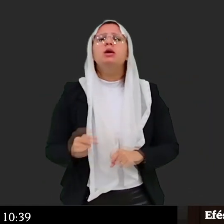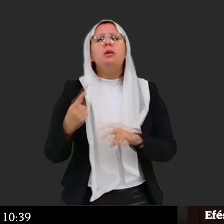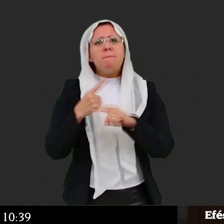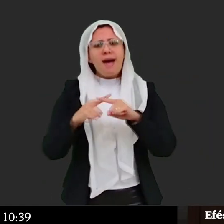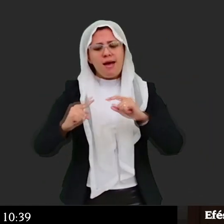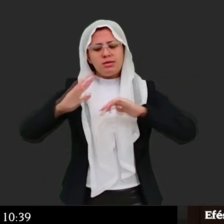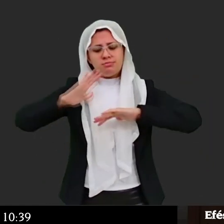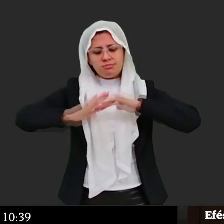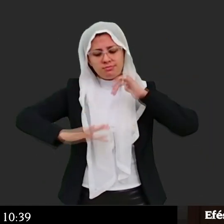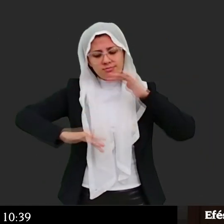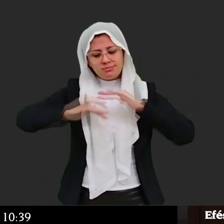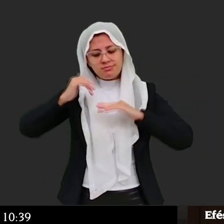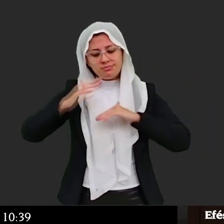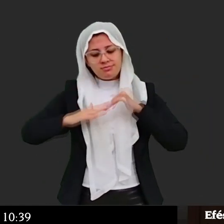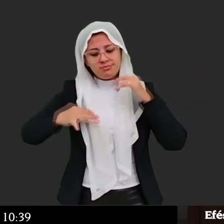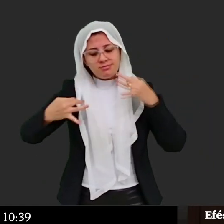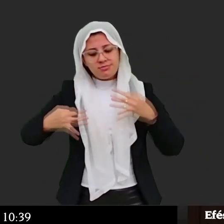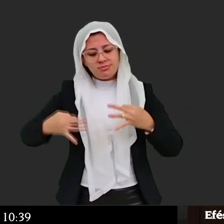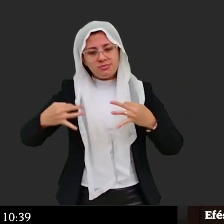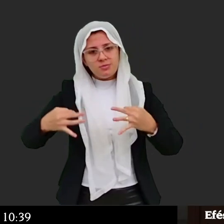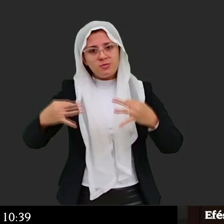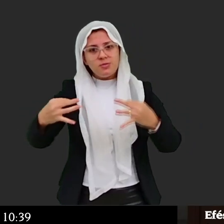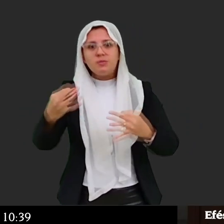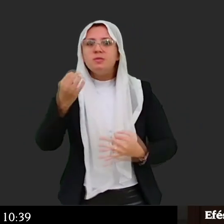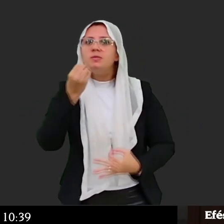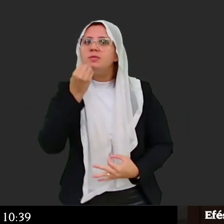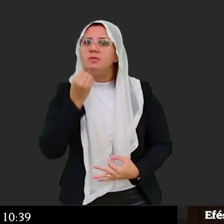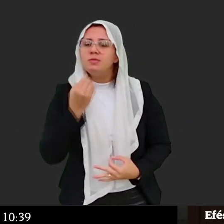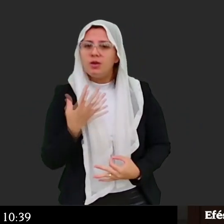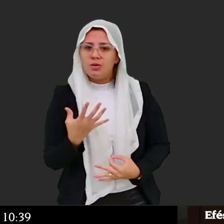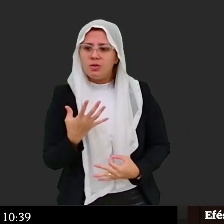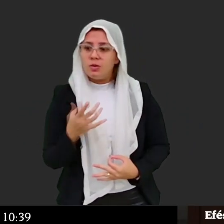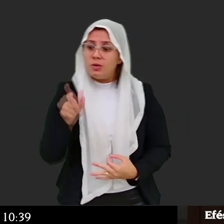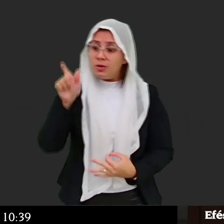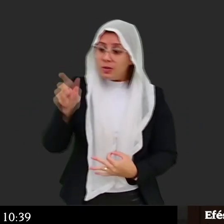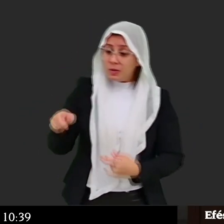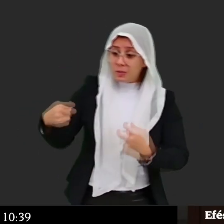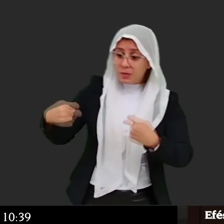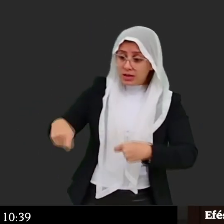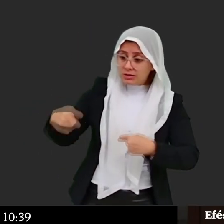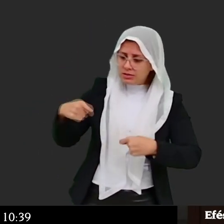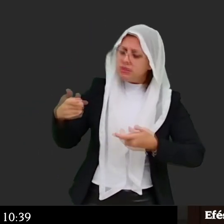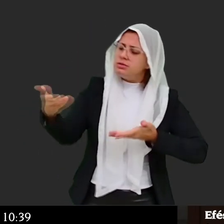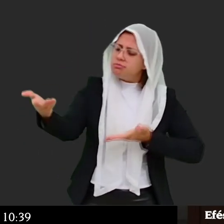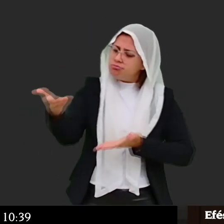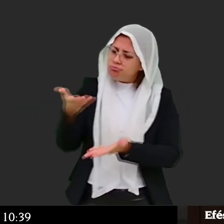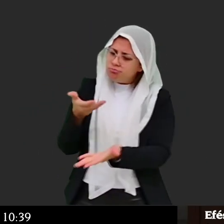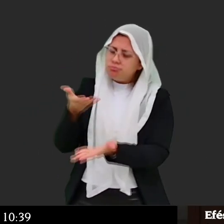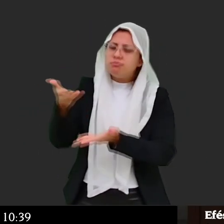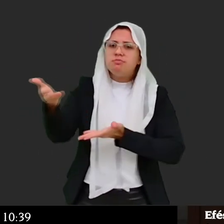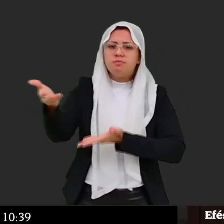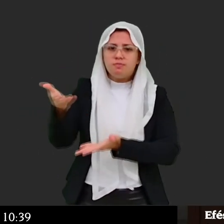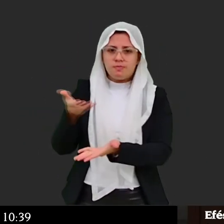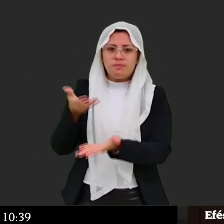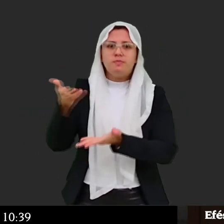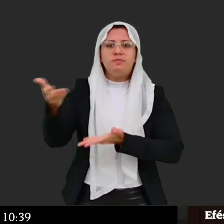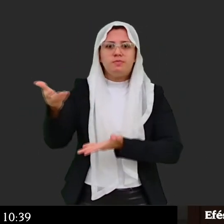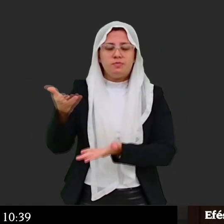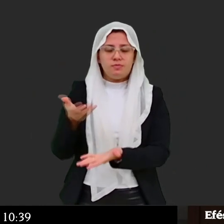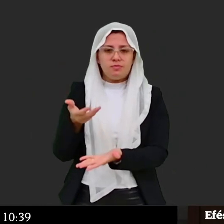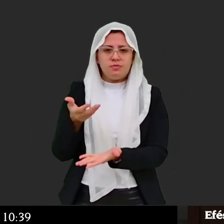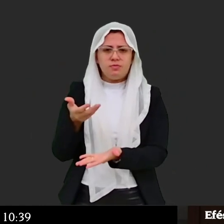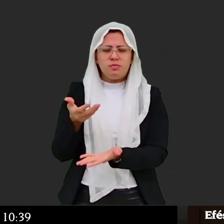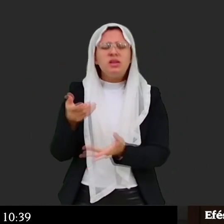que é bom, para que tenha que repartir com o que tiver necessidade. Não saia da vossa